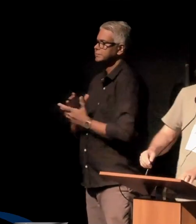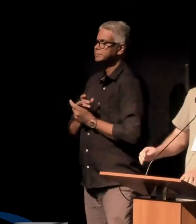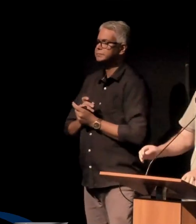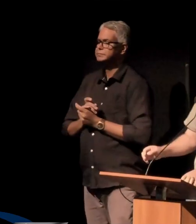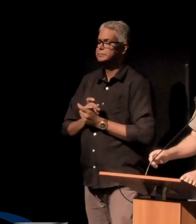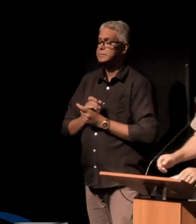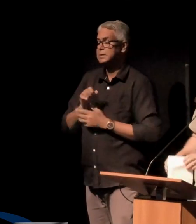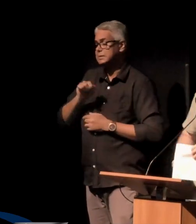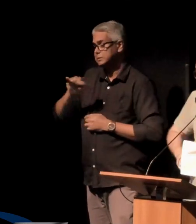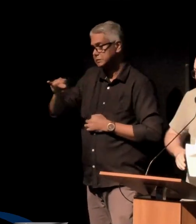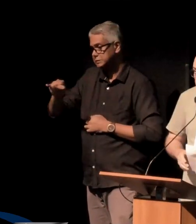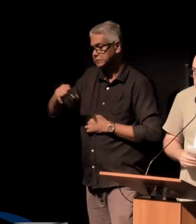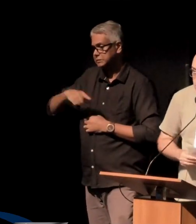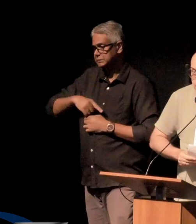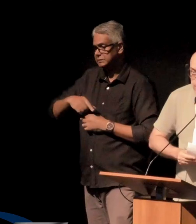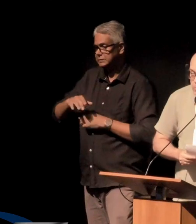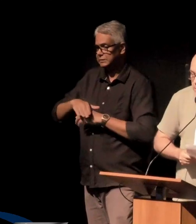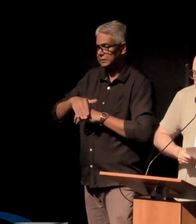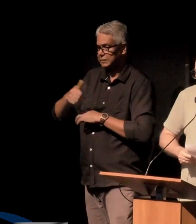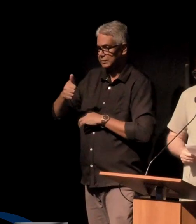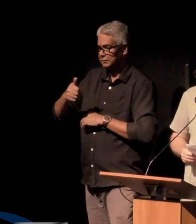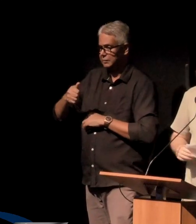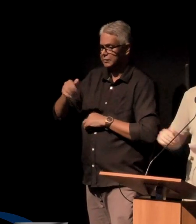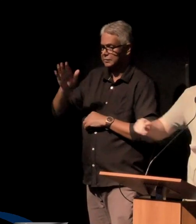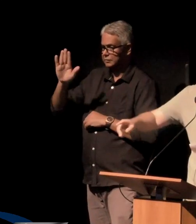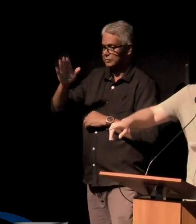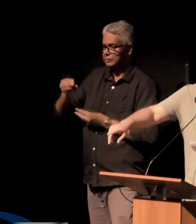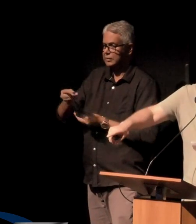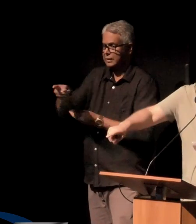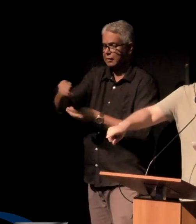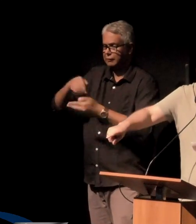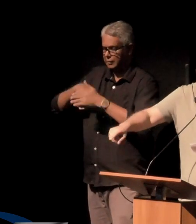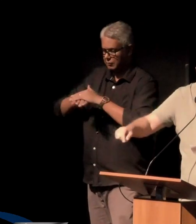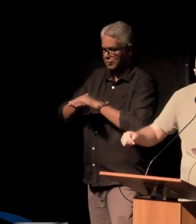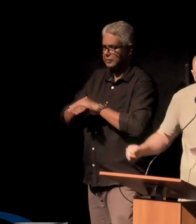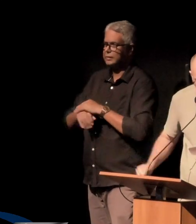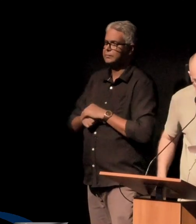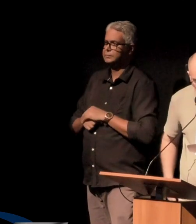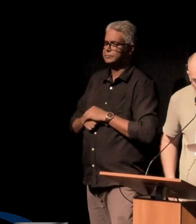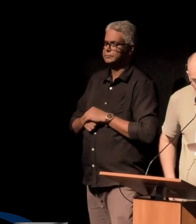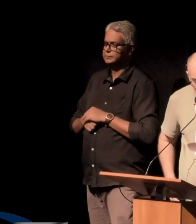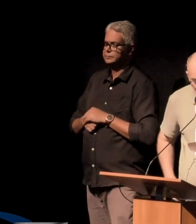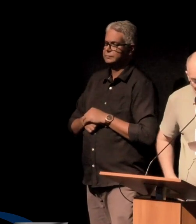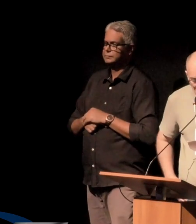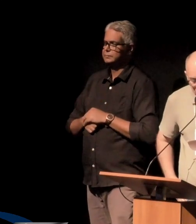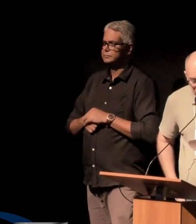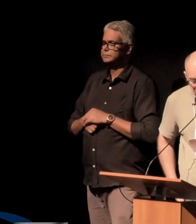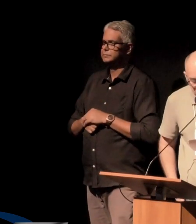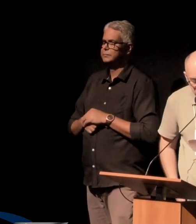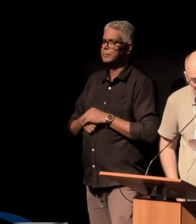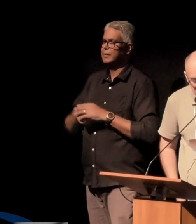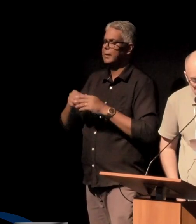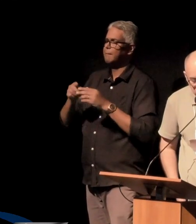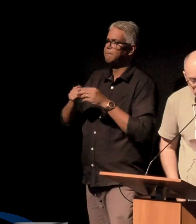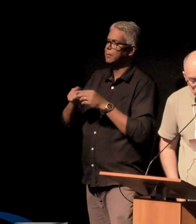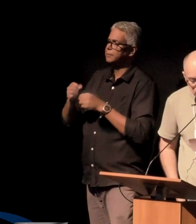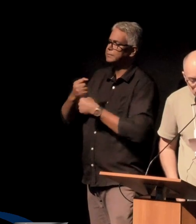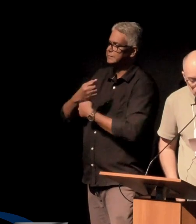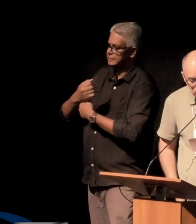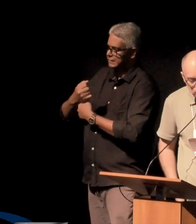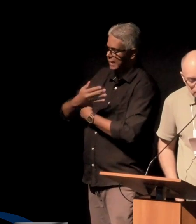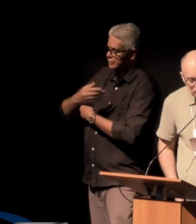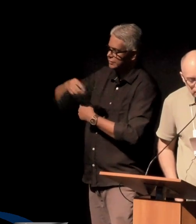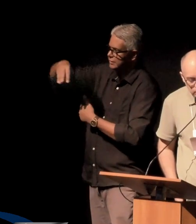se tiver mais já por favor já envie porque daí isso aqui ó tá colega aqui embaixo tá bom Maricá tá perguntando